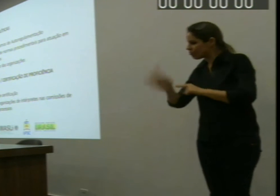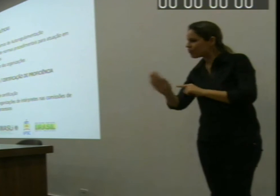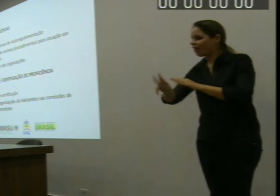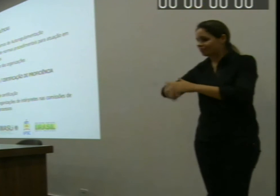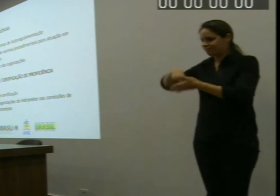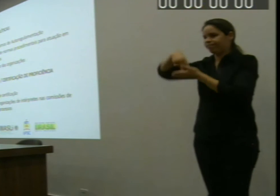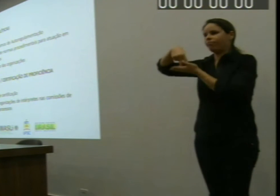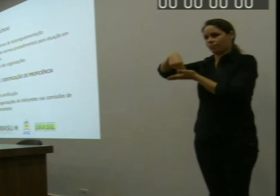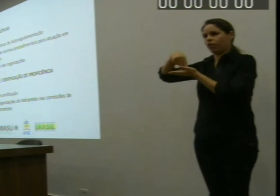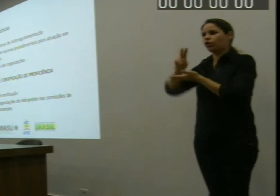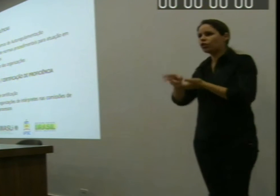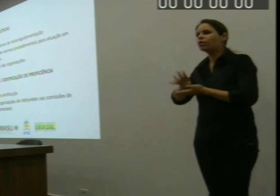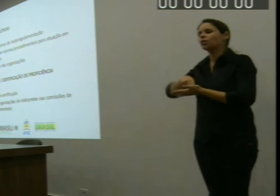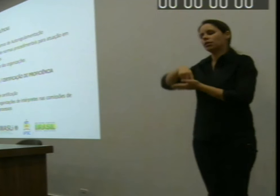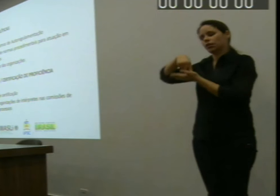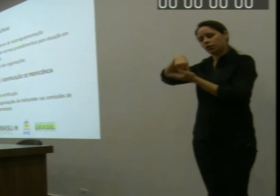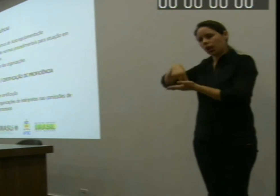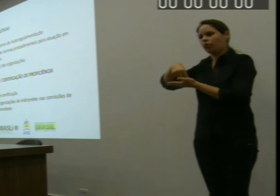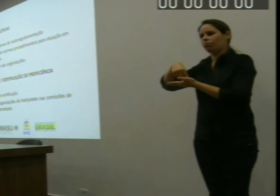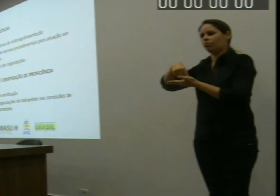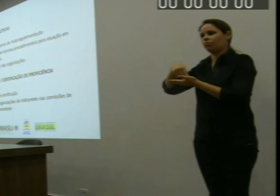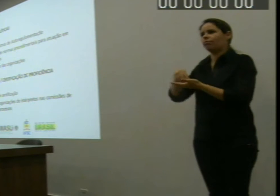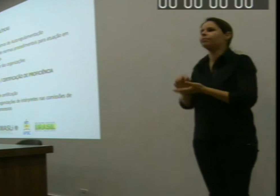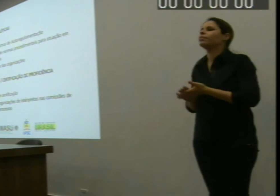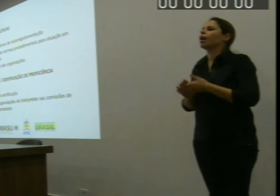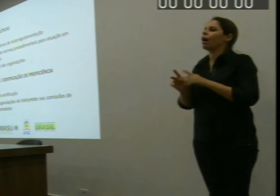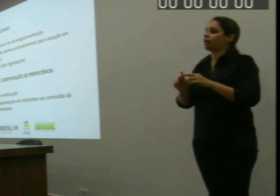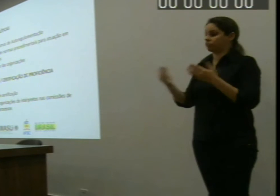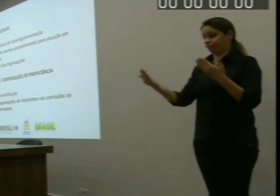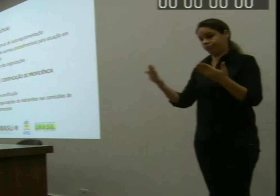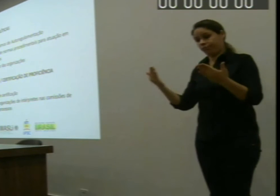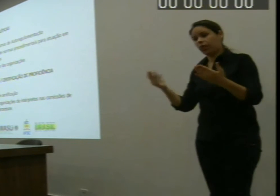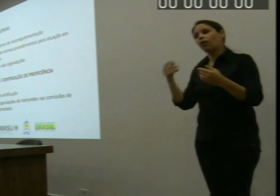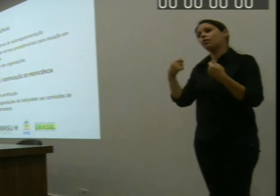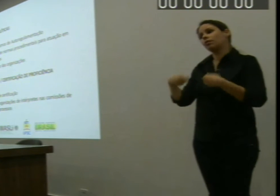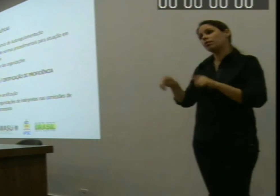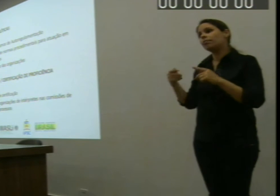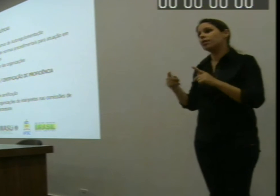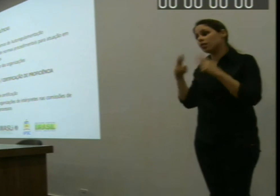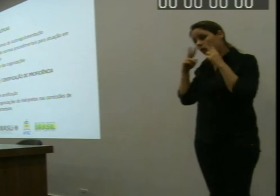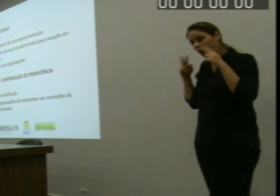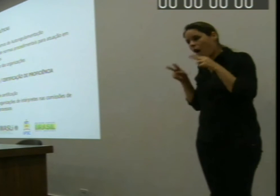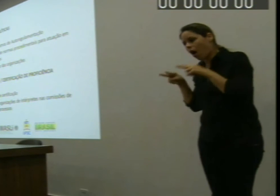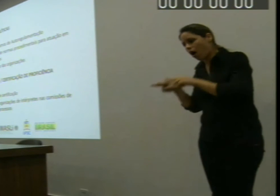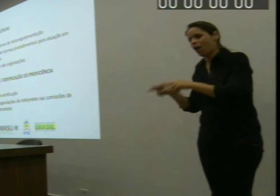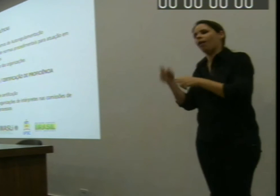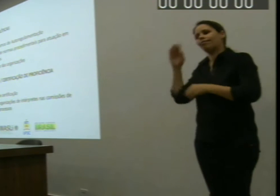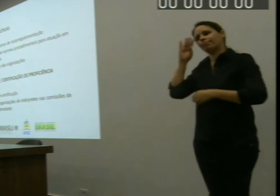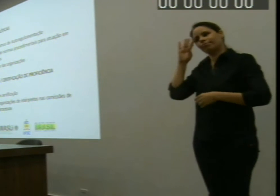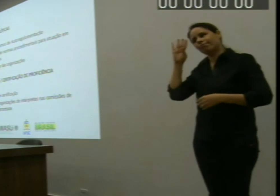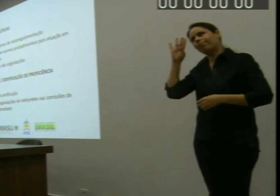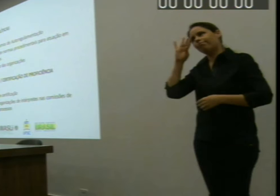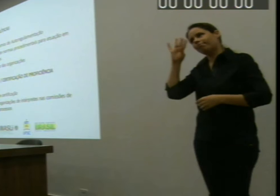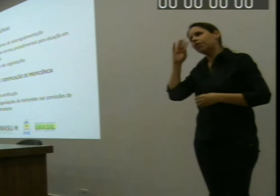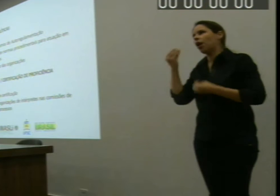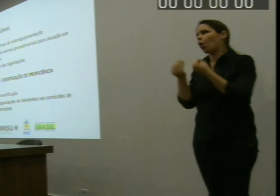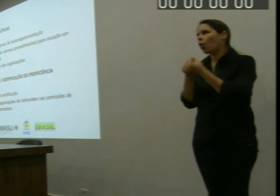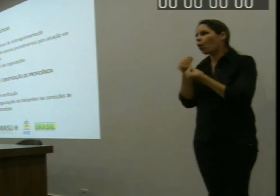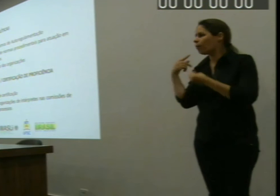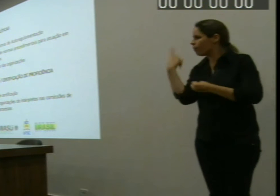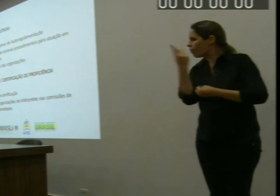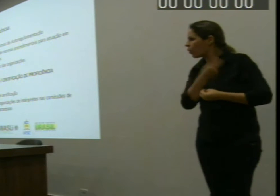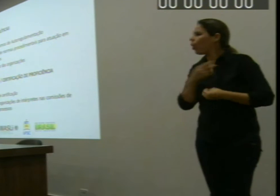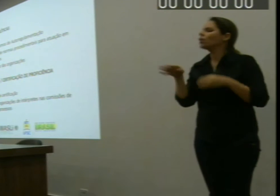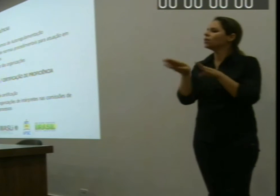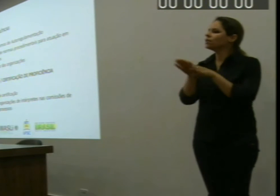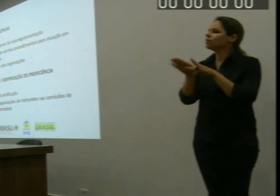ata elas conseguem se manter E aí é nessa perspectiva que a gente precisa refletir sobre as nossas organizações profissionais